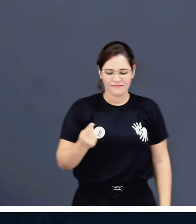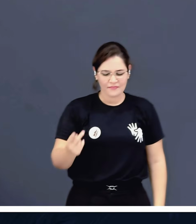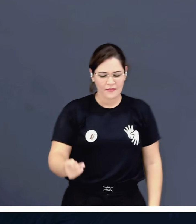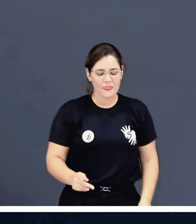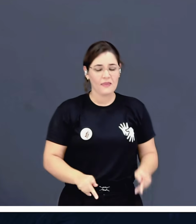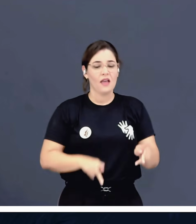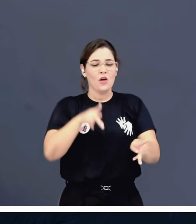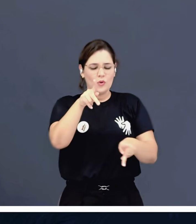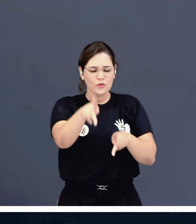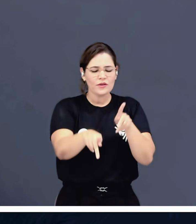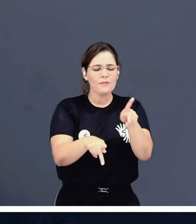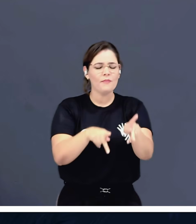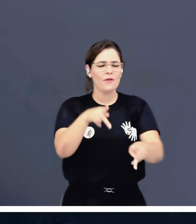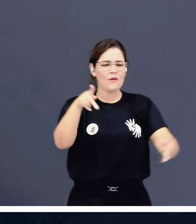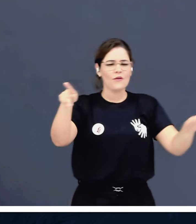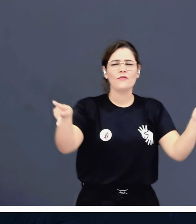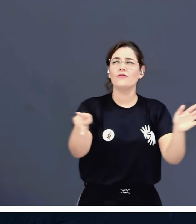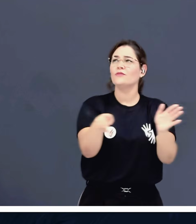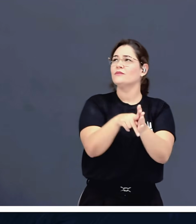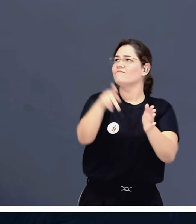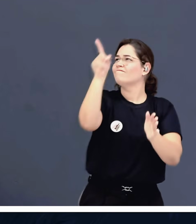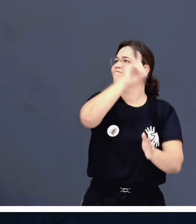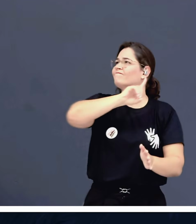E o teu povo,